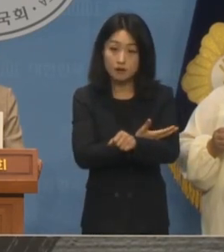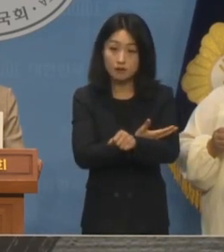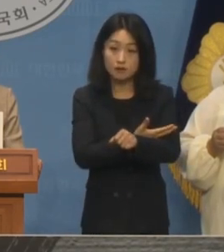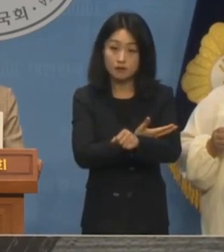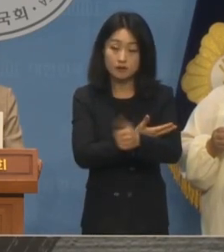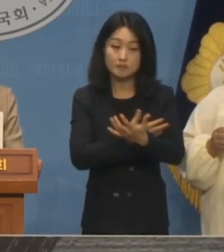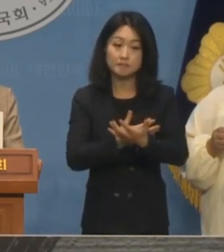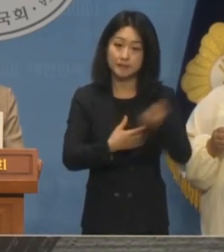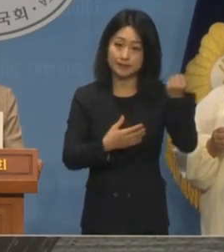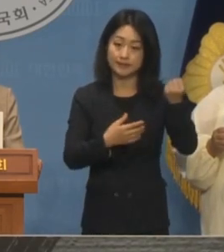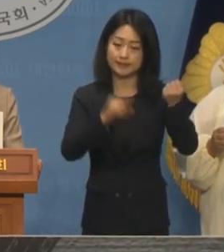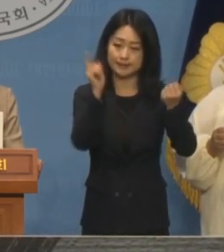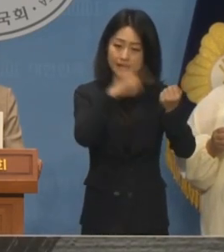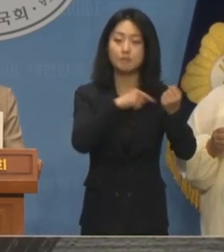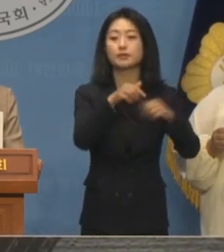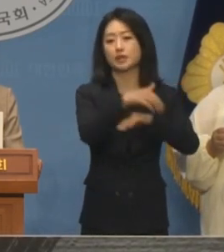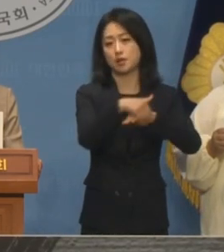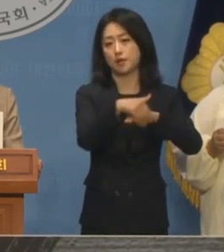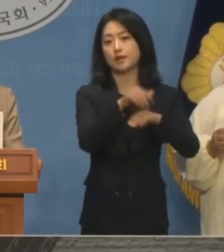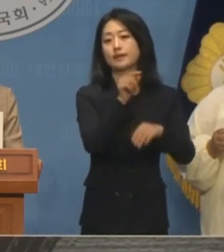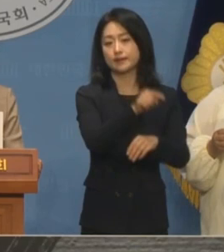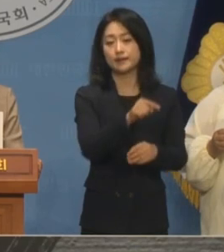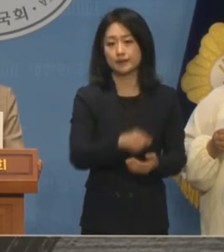정치, 나쁜 정책입니다.